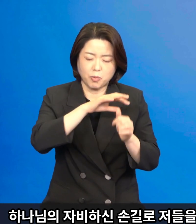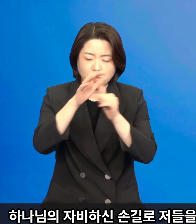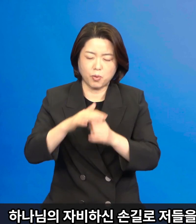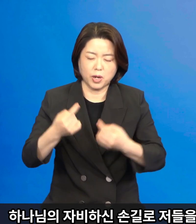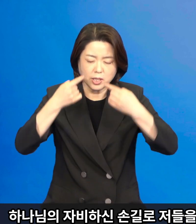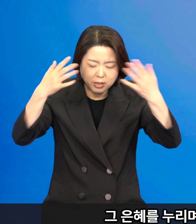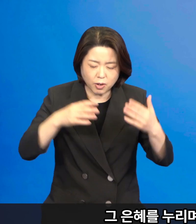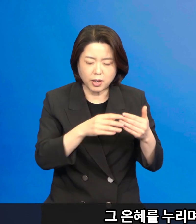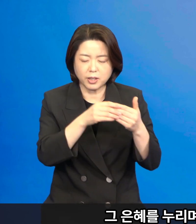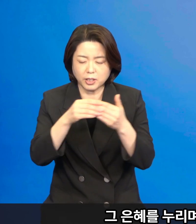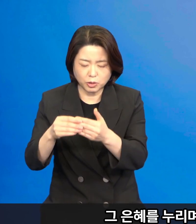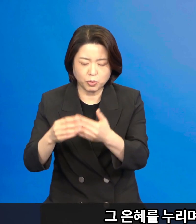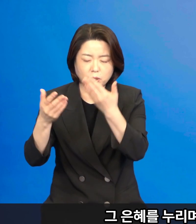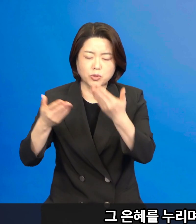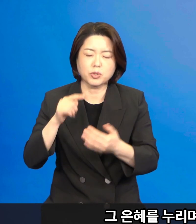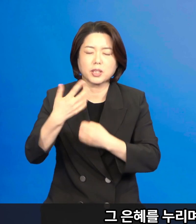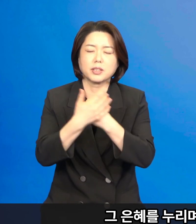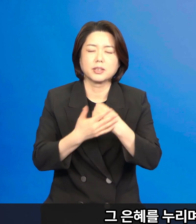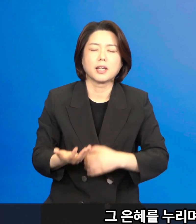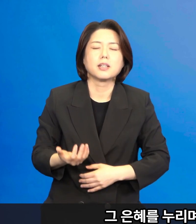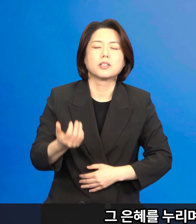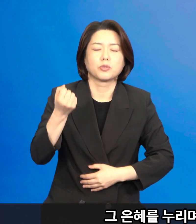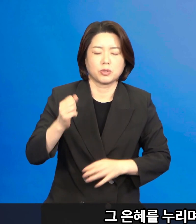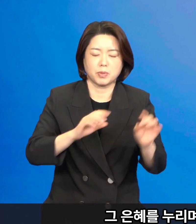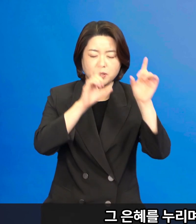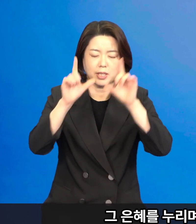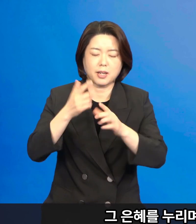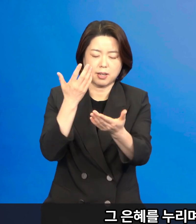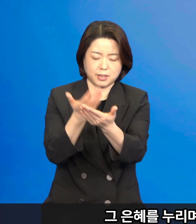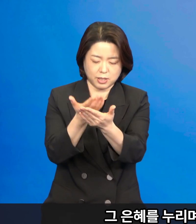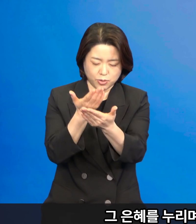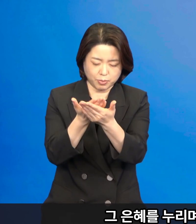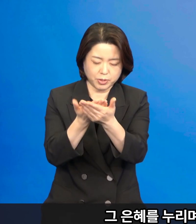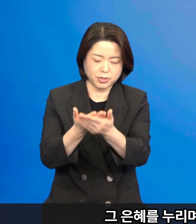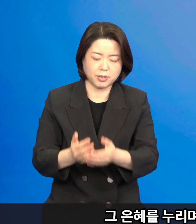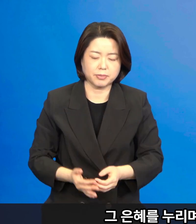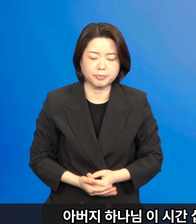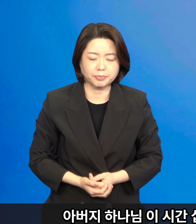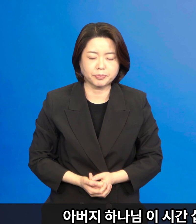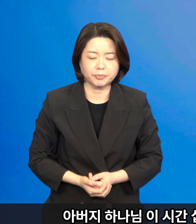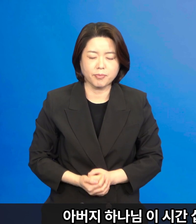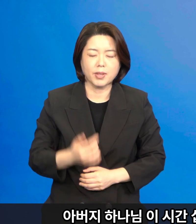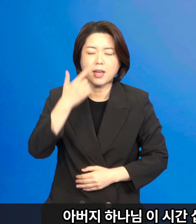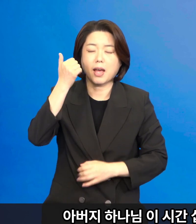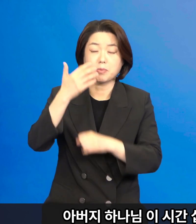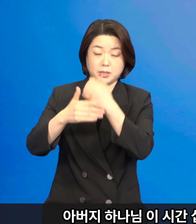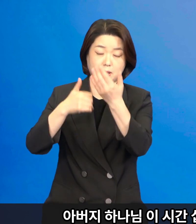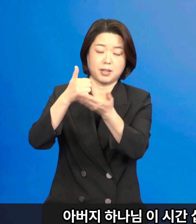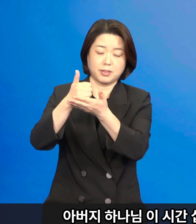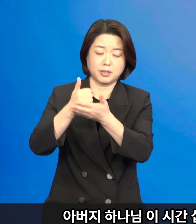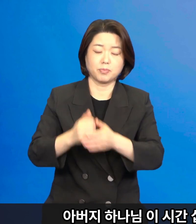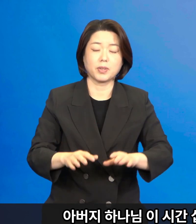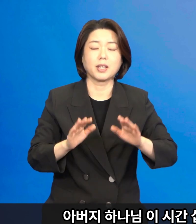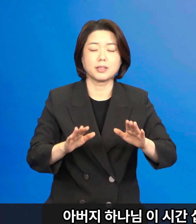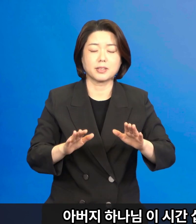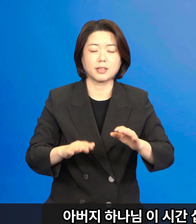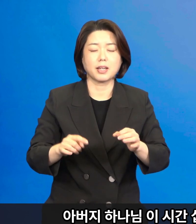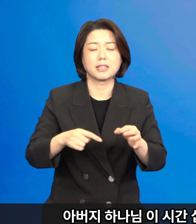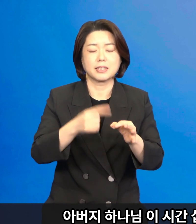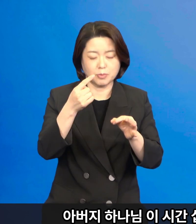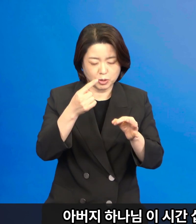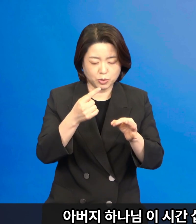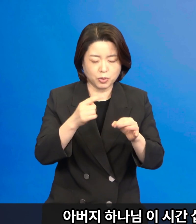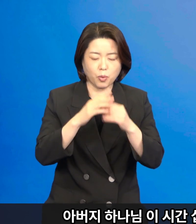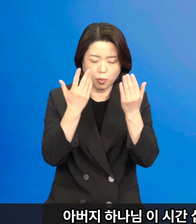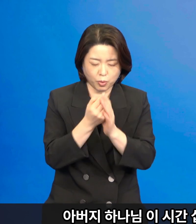인도해 주시는 그 은혜를 누리며 살아가게 하여 주시옵소서. 아버지 하나님, 이 시간 11조,